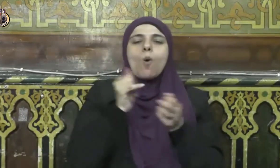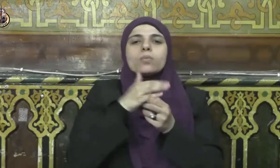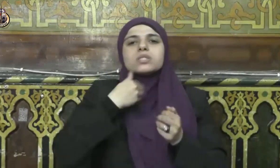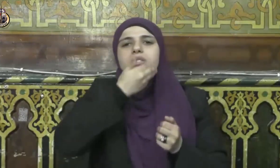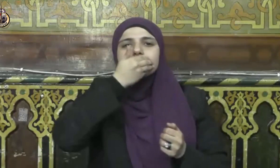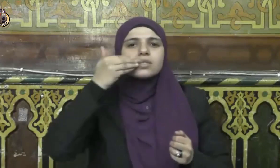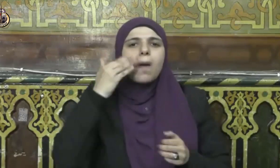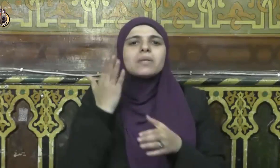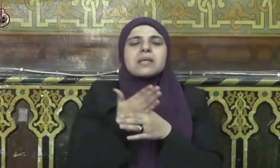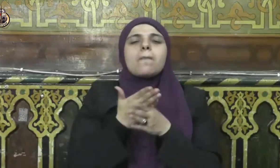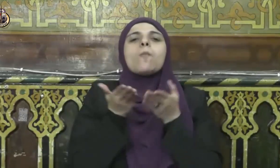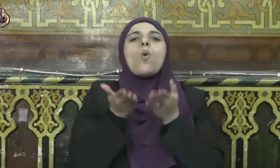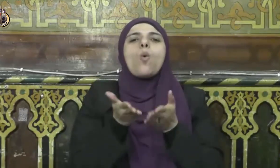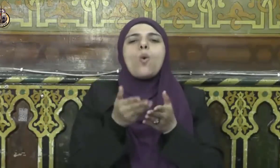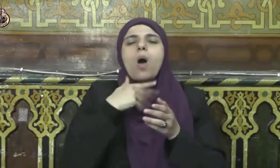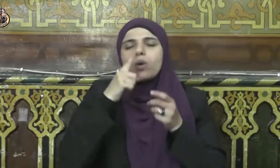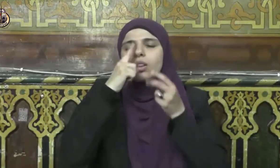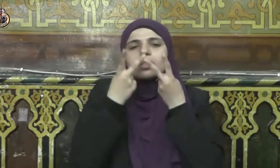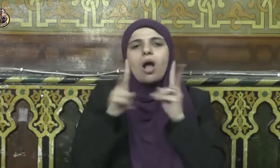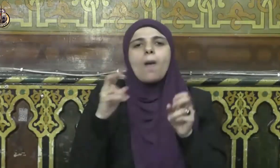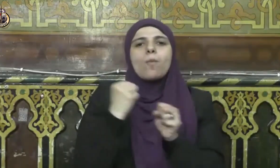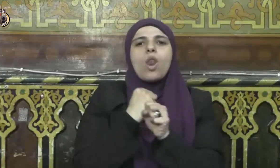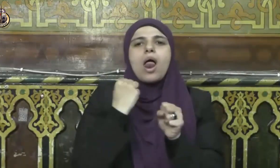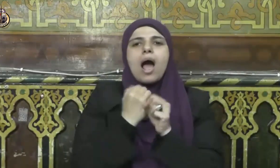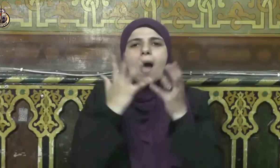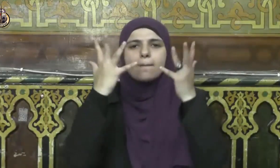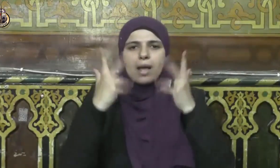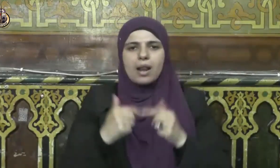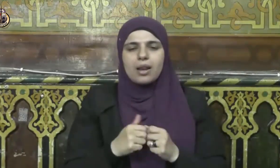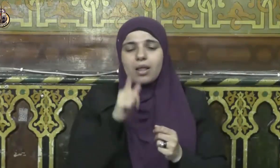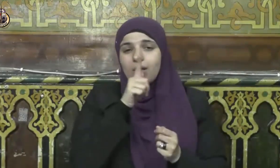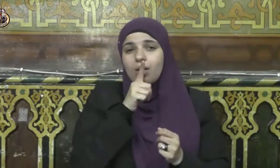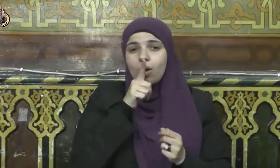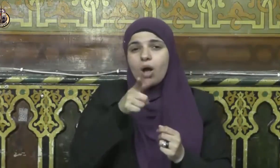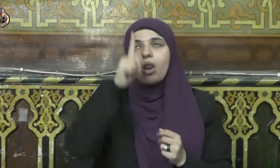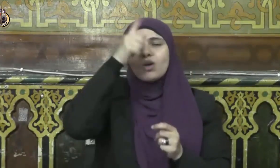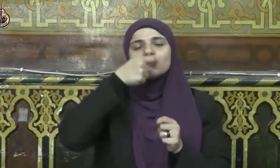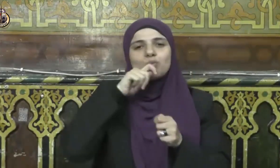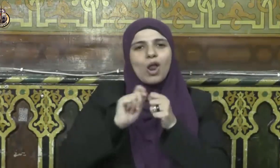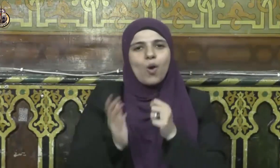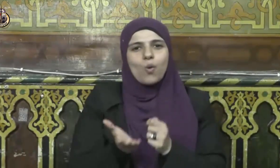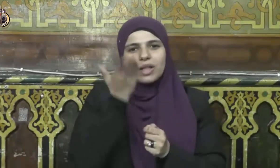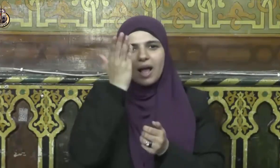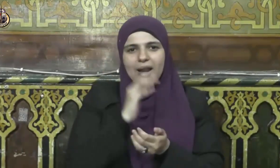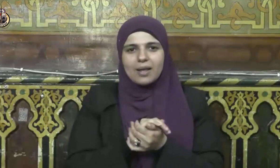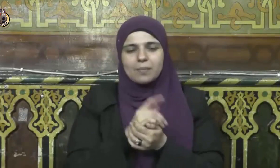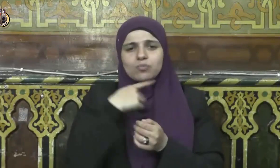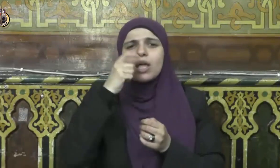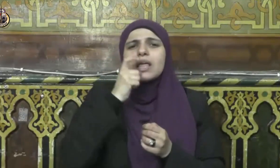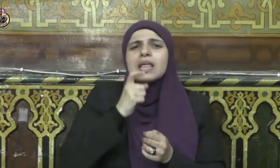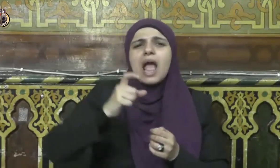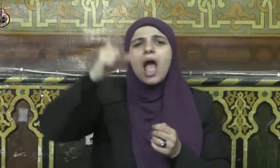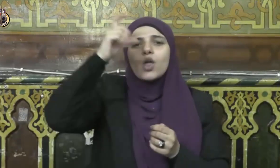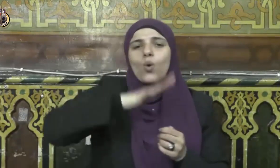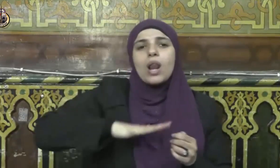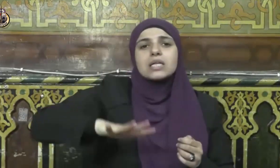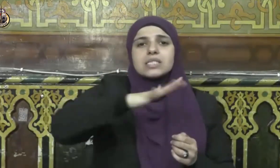غاية الصيام وسبب لقبول الأعمال، حيث يقول سبحانه: يا